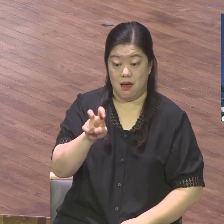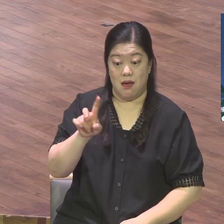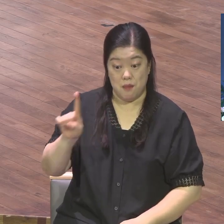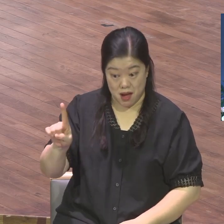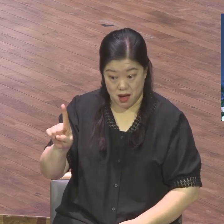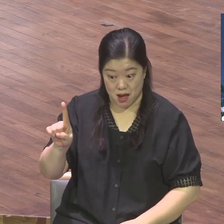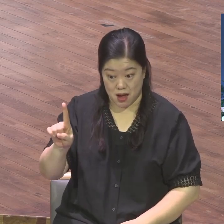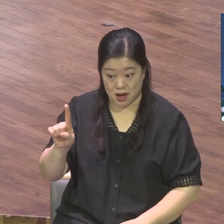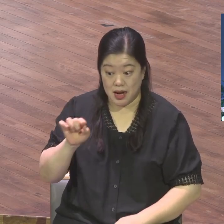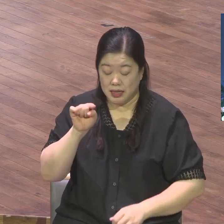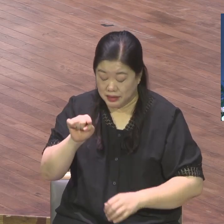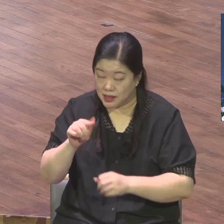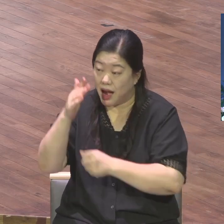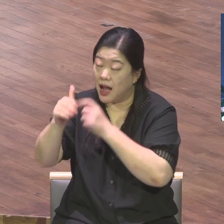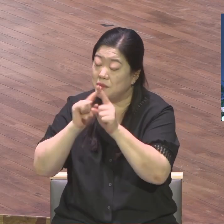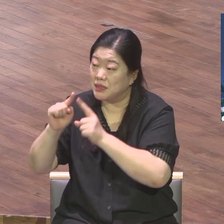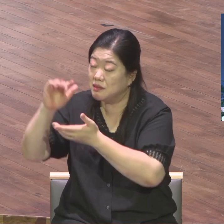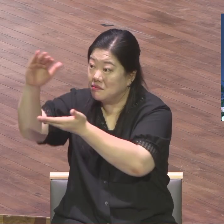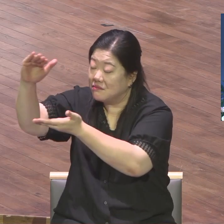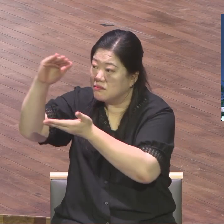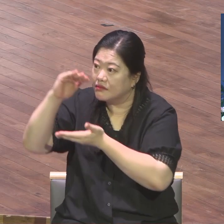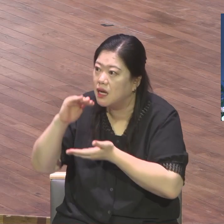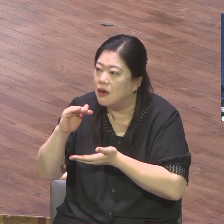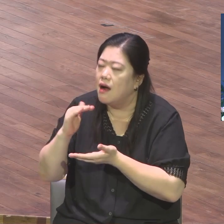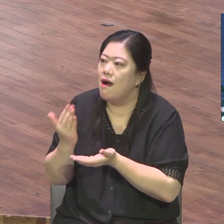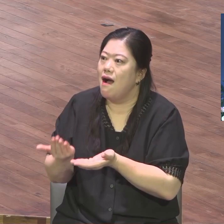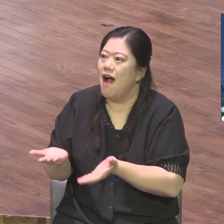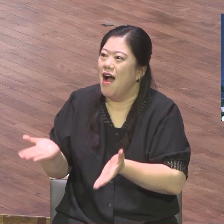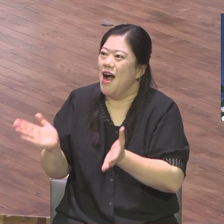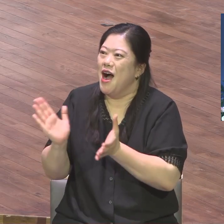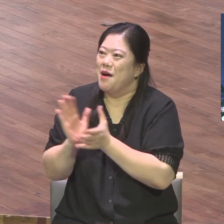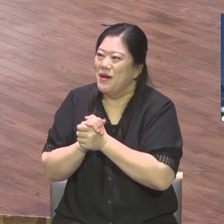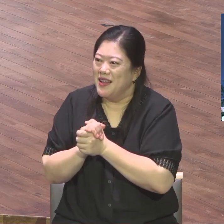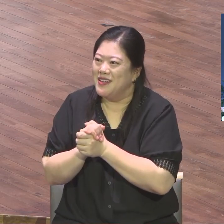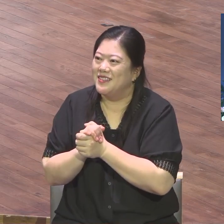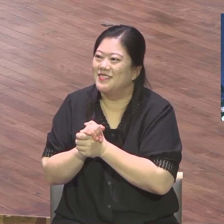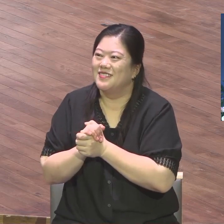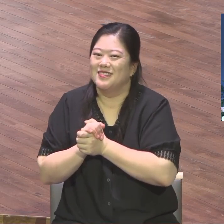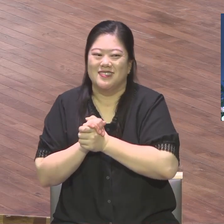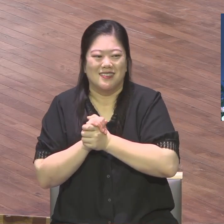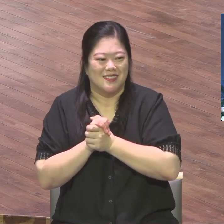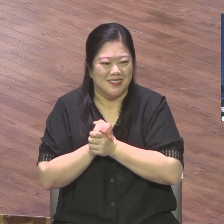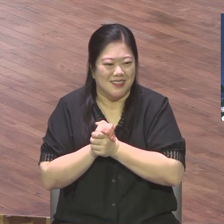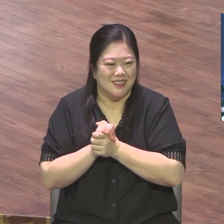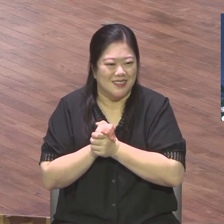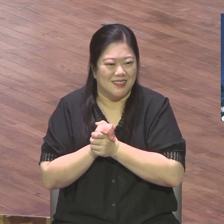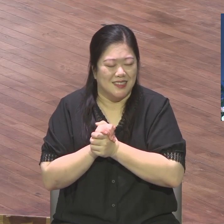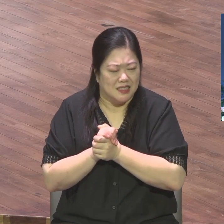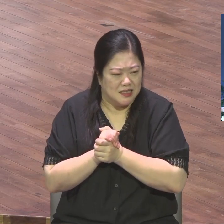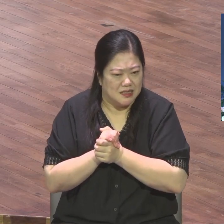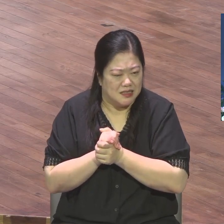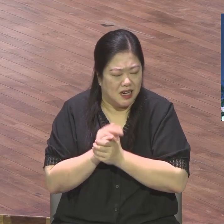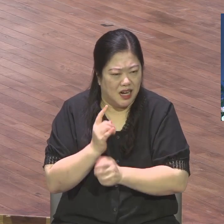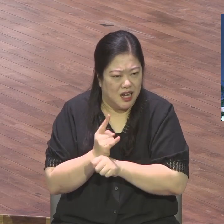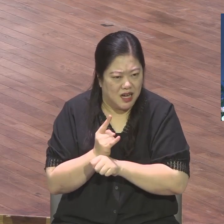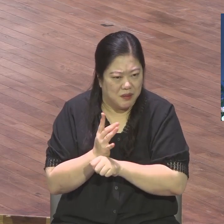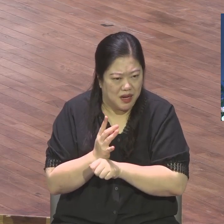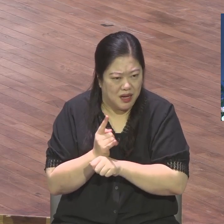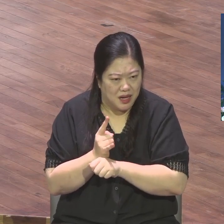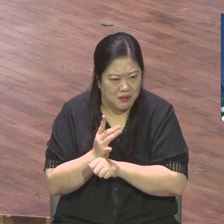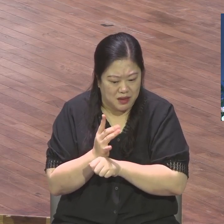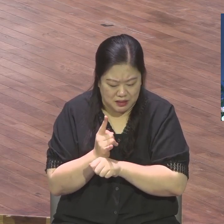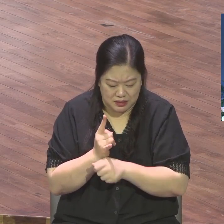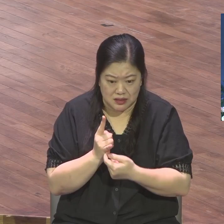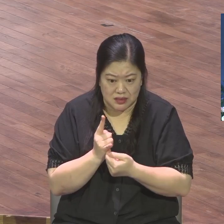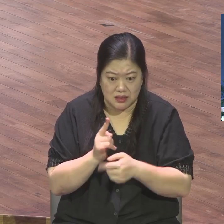말씀이 내게 말씀을 딱 주는데 그대로 순종하고 그대로 딱 나가야 되는데 주저 미루면 사단